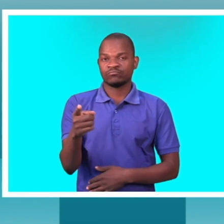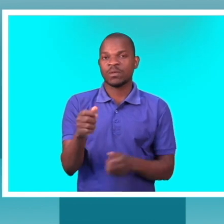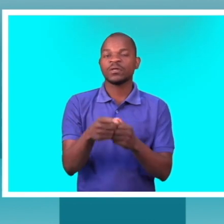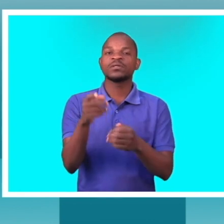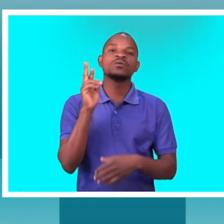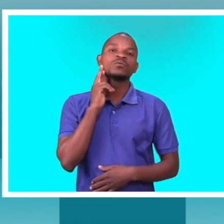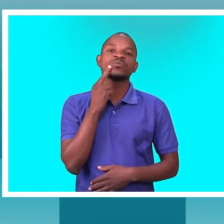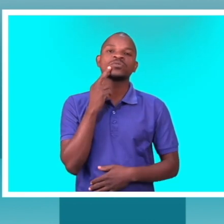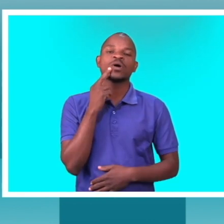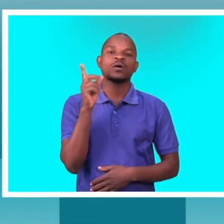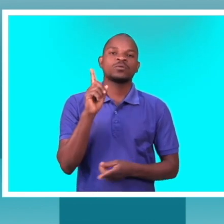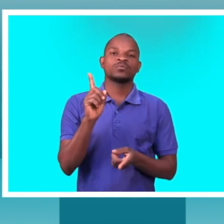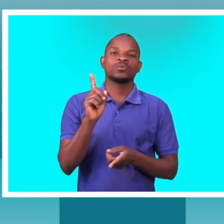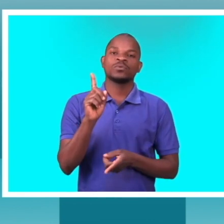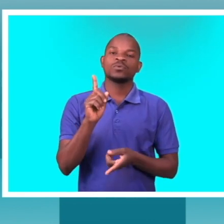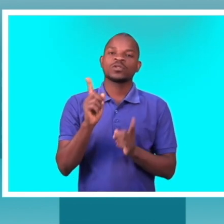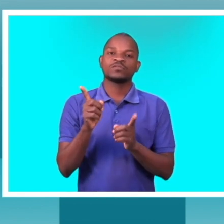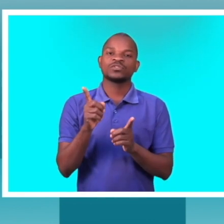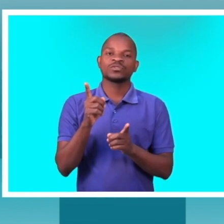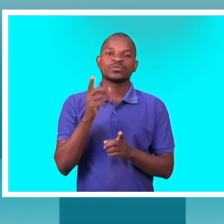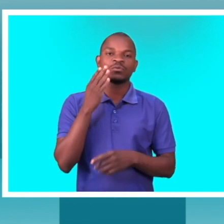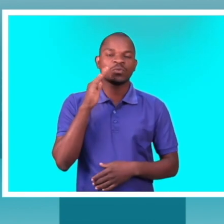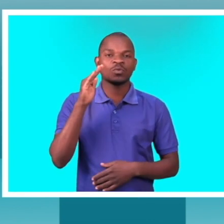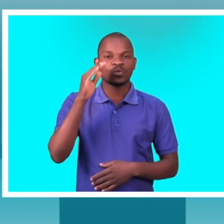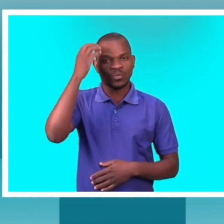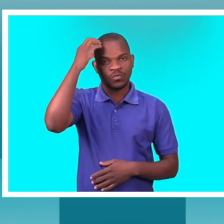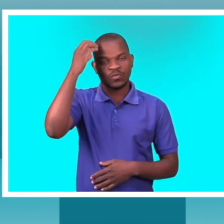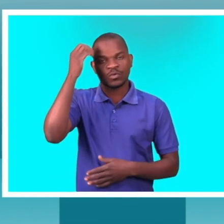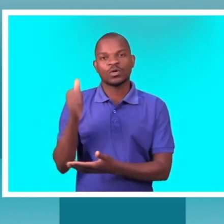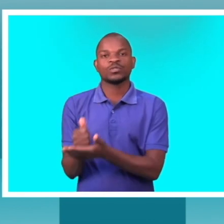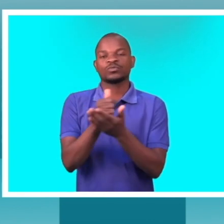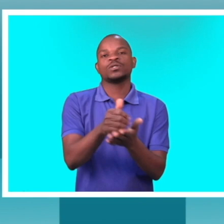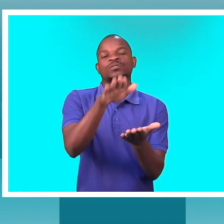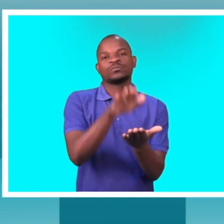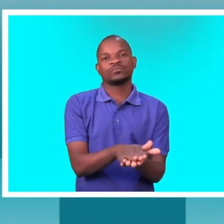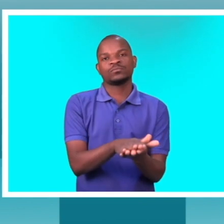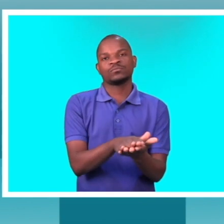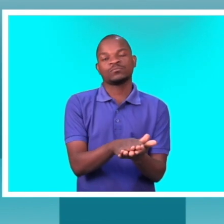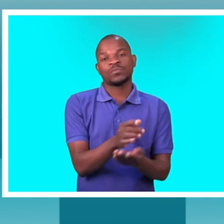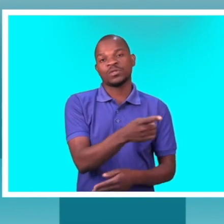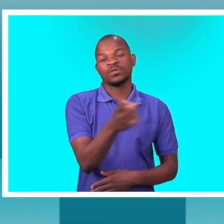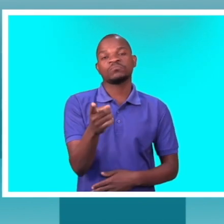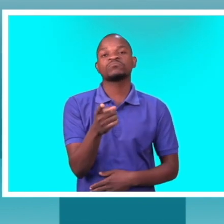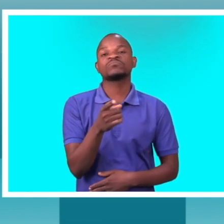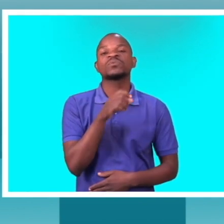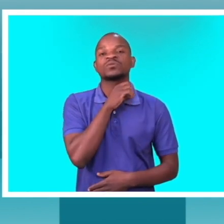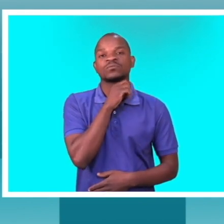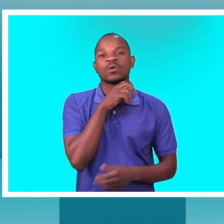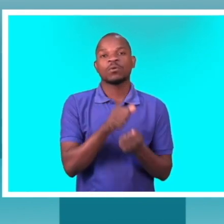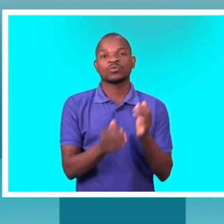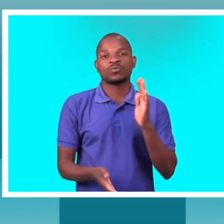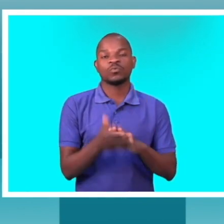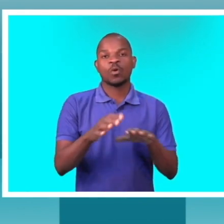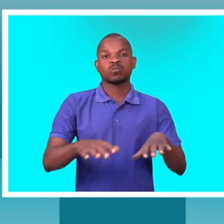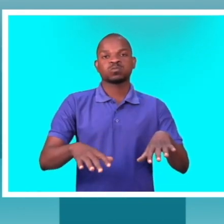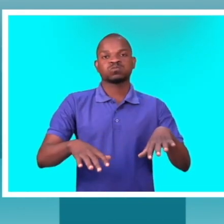atribuir Outro sítio para vir Porque não temos onde ir É o que eles já falam Enche a água Eles já abandonam Depois de